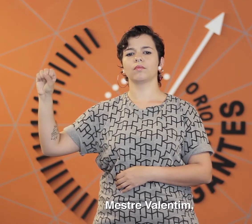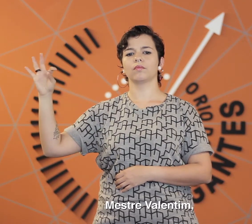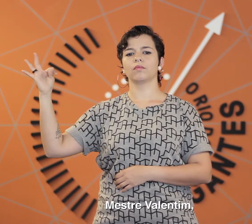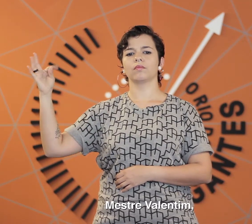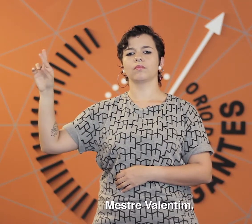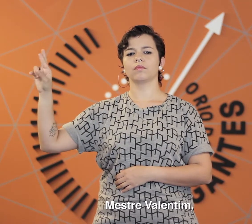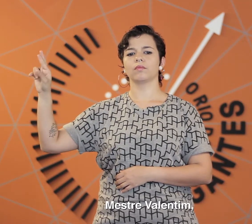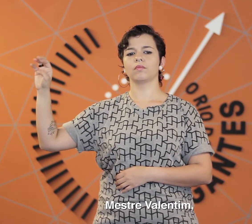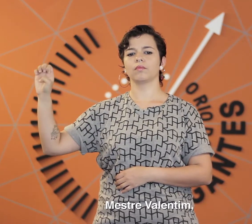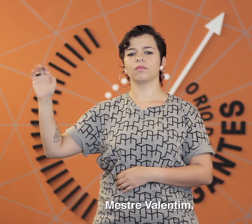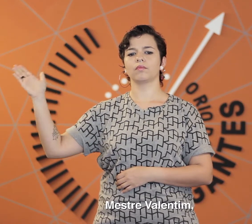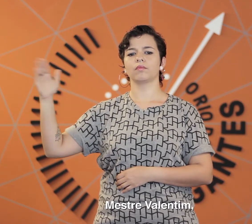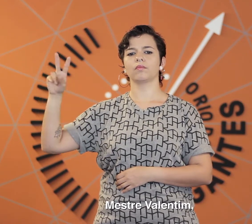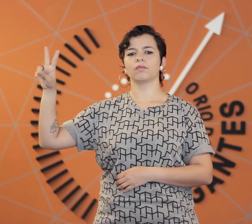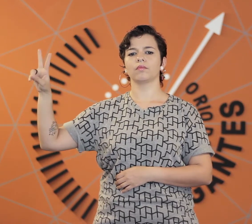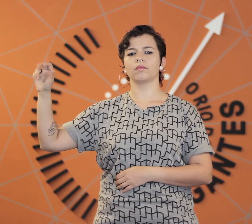Mestre Valentim,